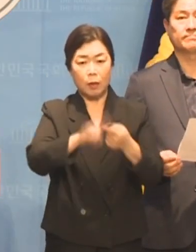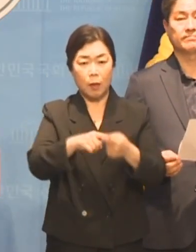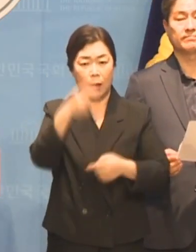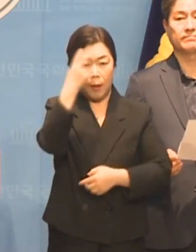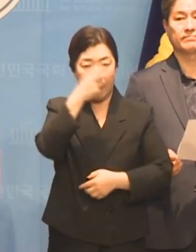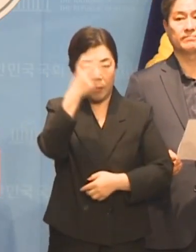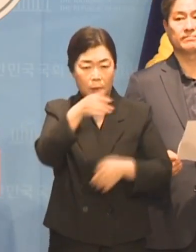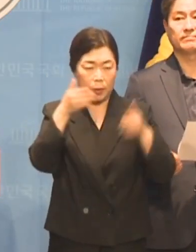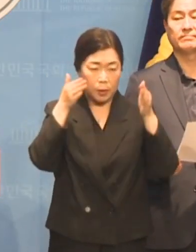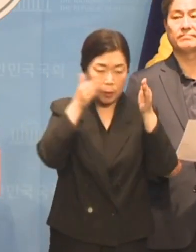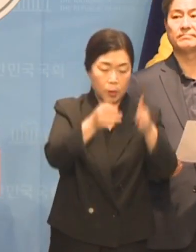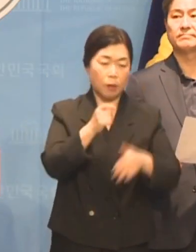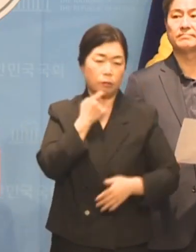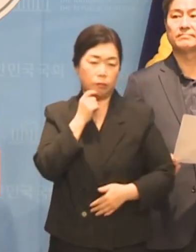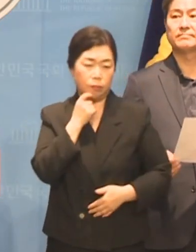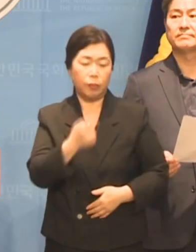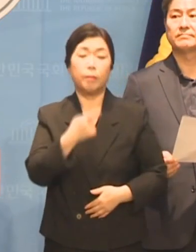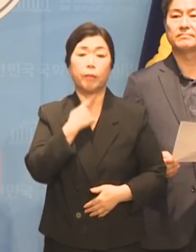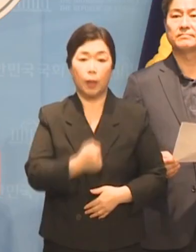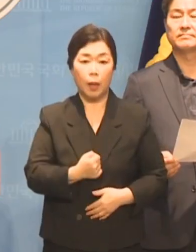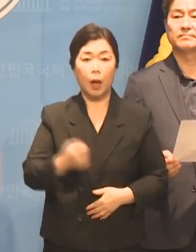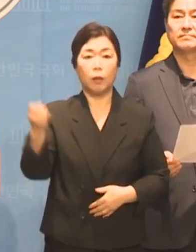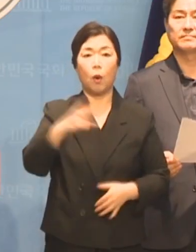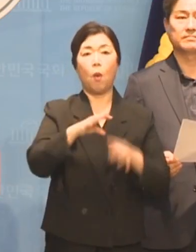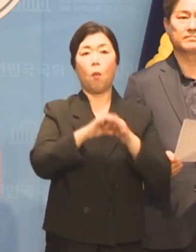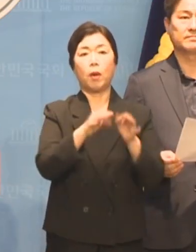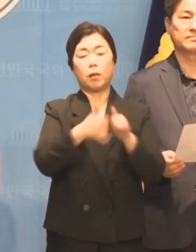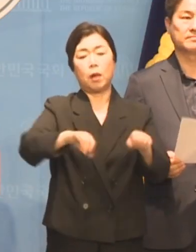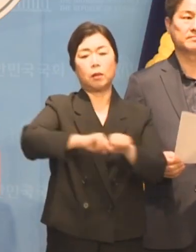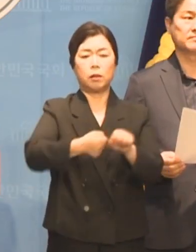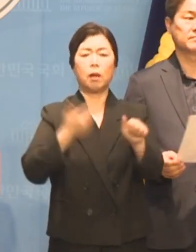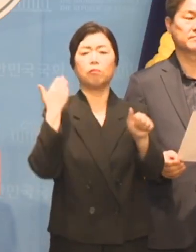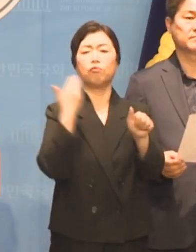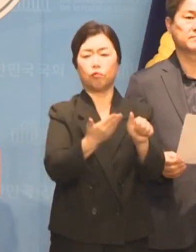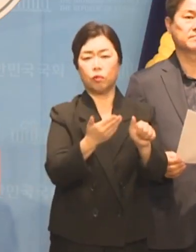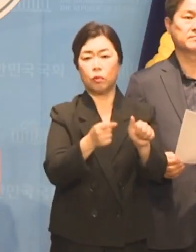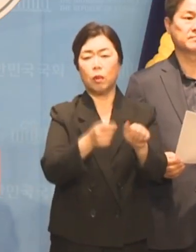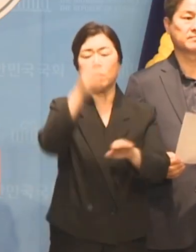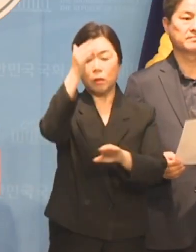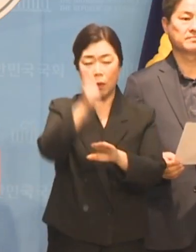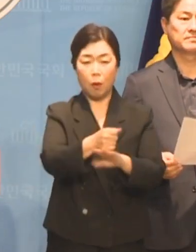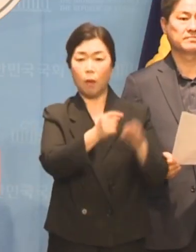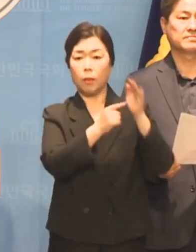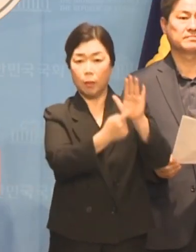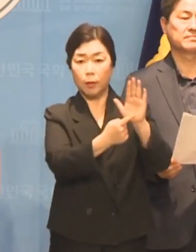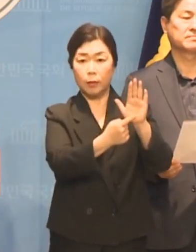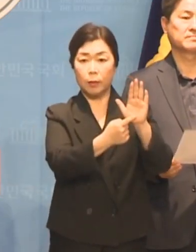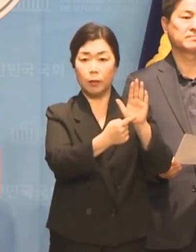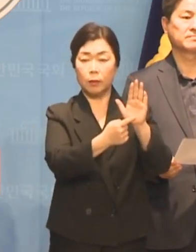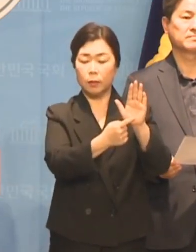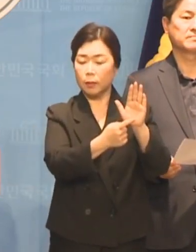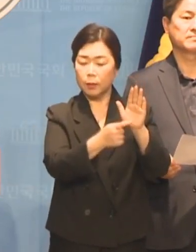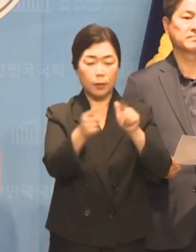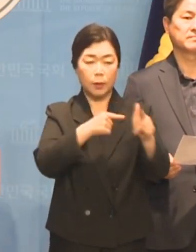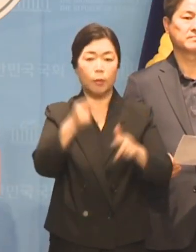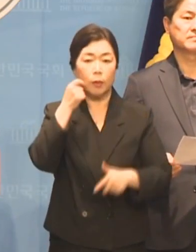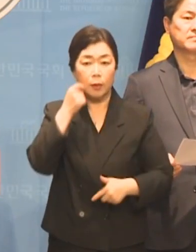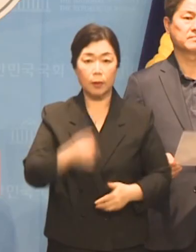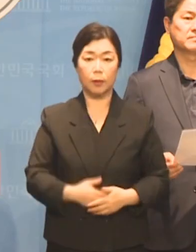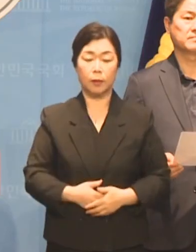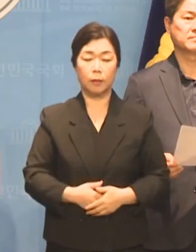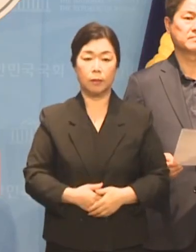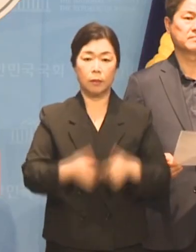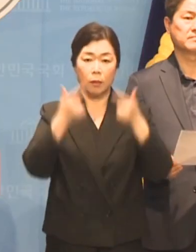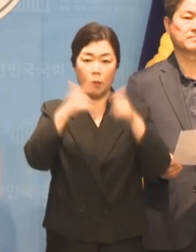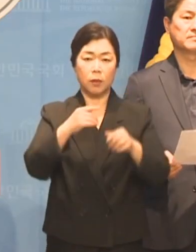해왔고 관련자 징계라는 도저히 이해할 수 없는 결과를 내놨습니다. 명백한